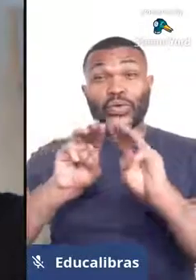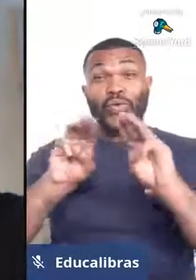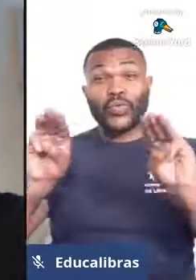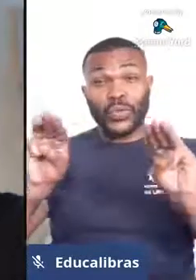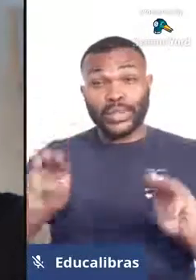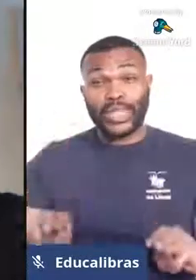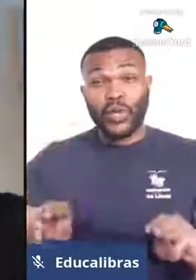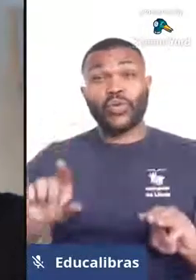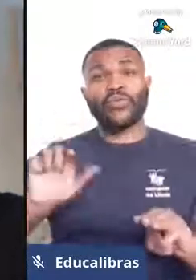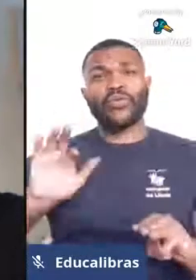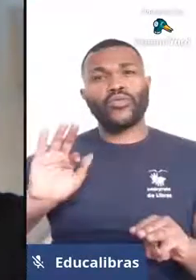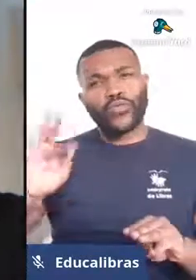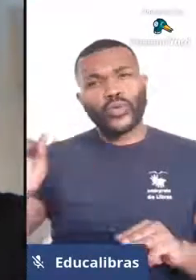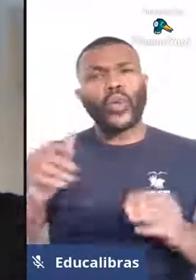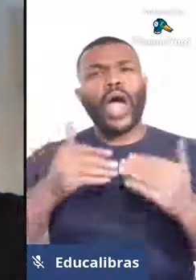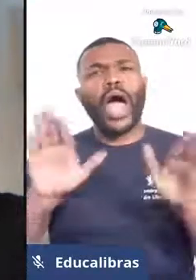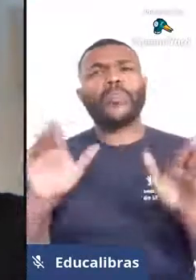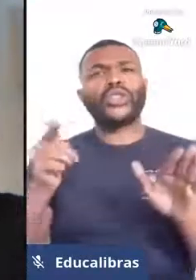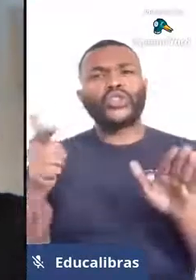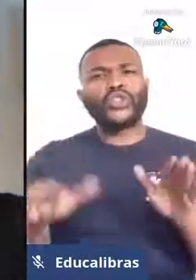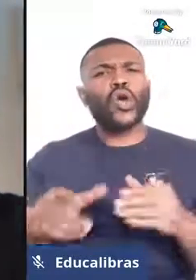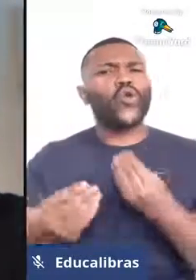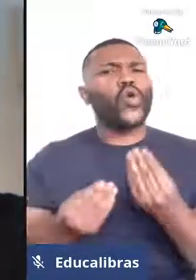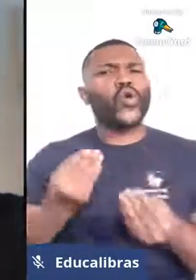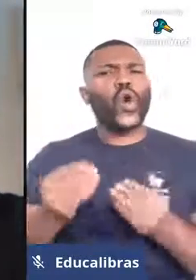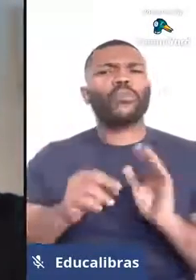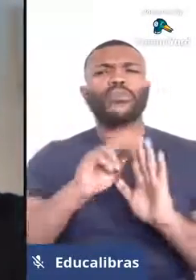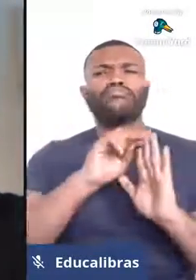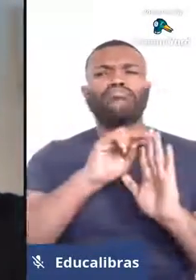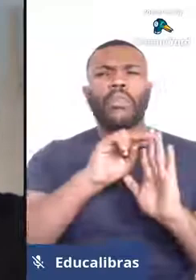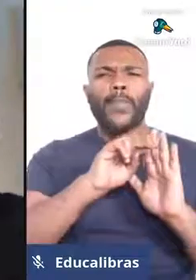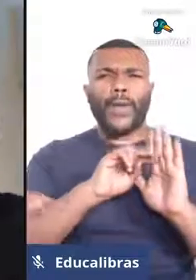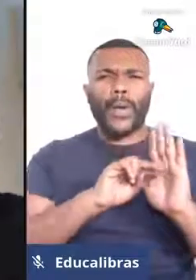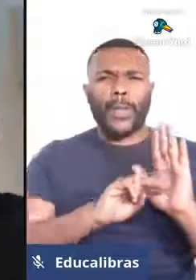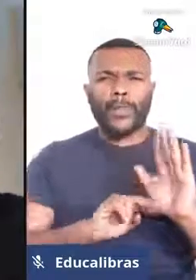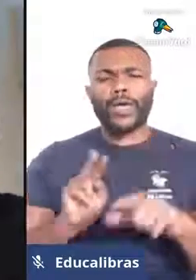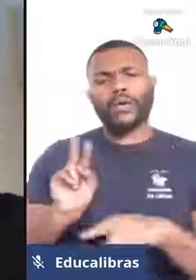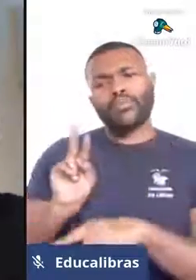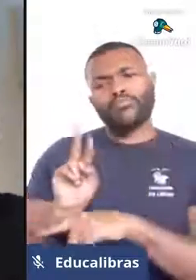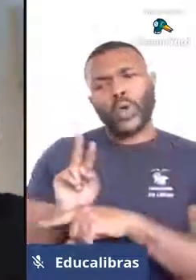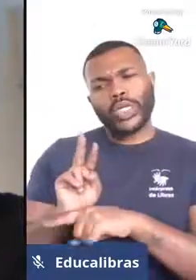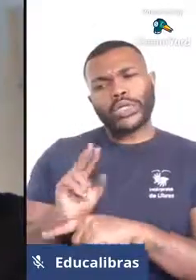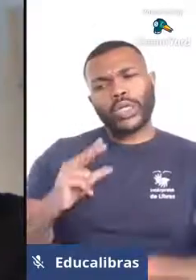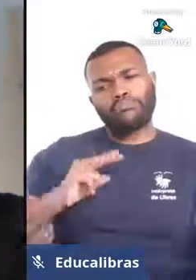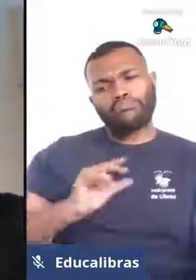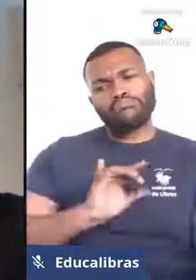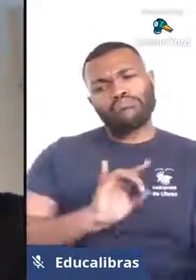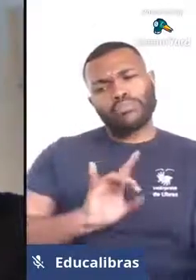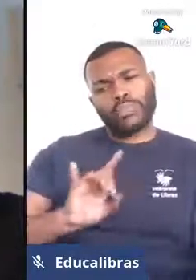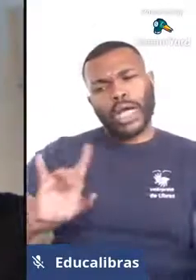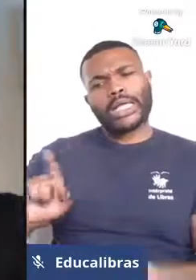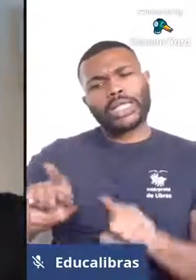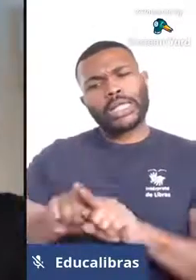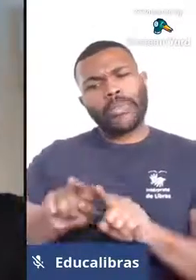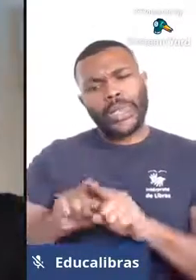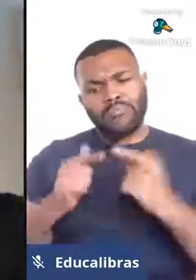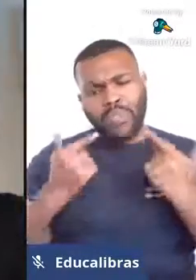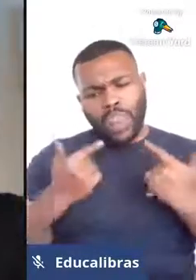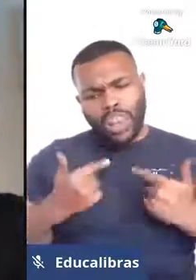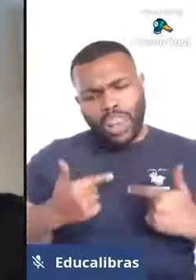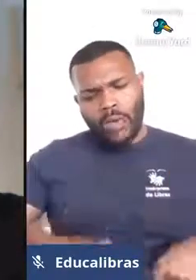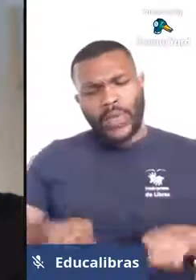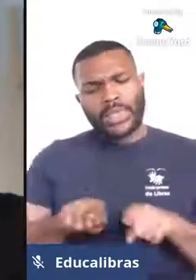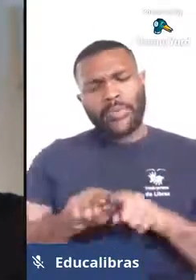reabrirem, como é que vão ser os protocolos de proteção pessoal e de higiene e de